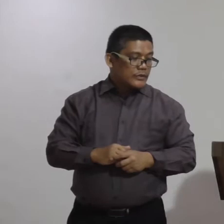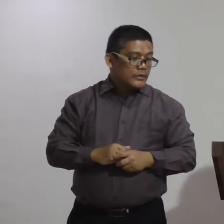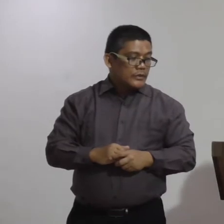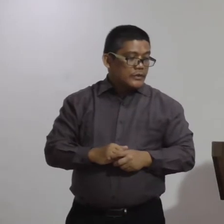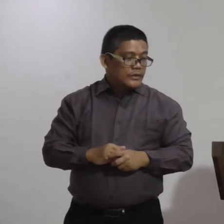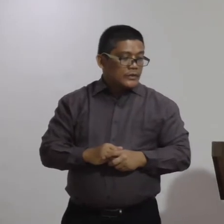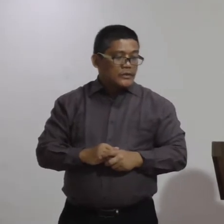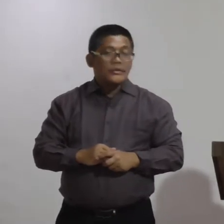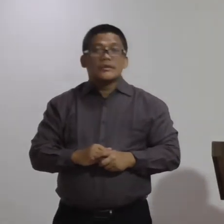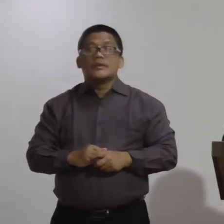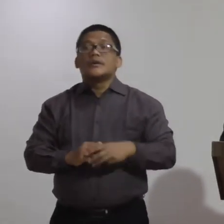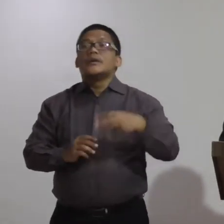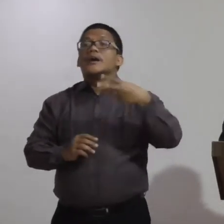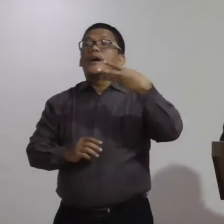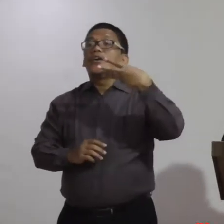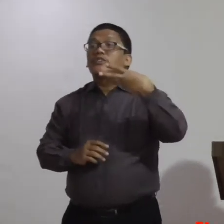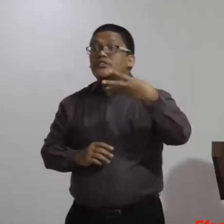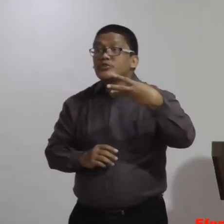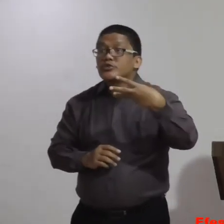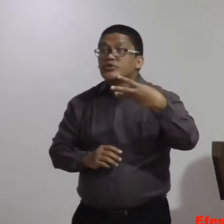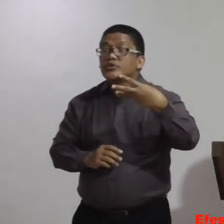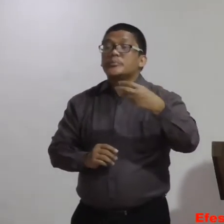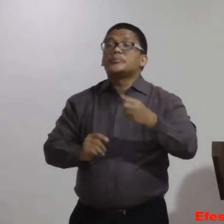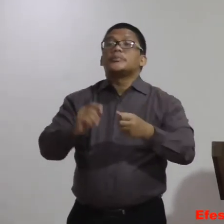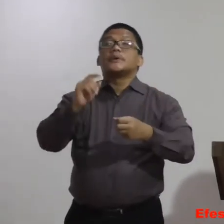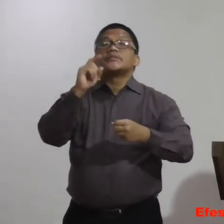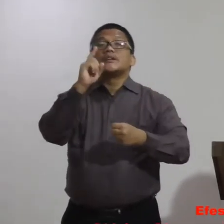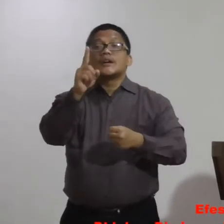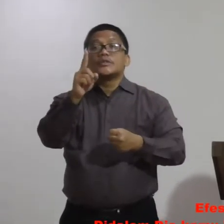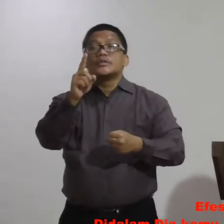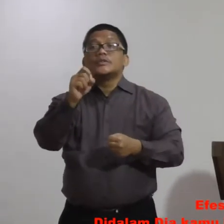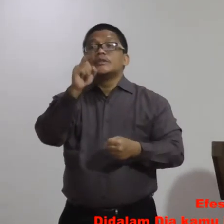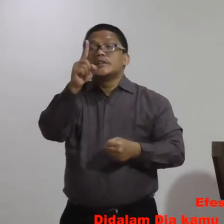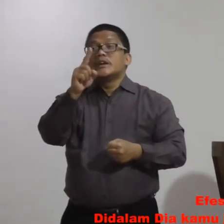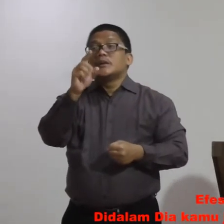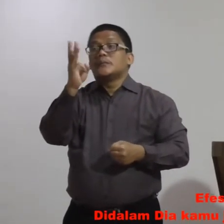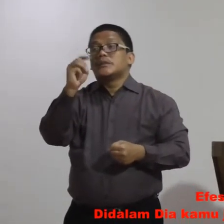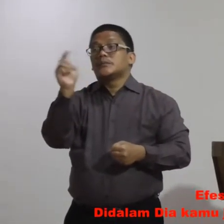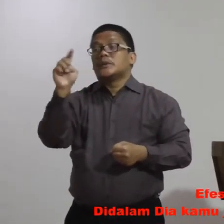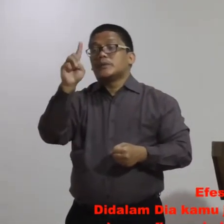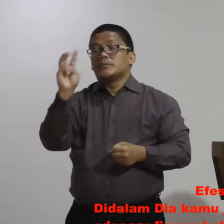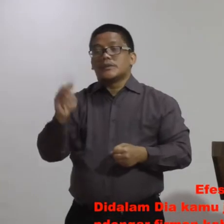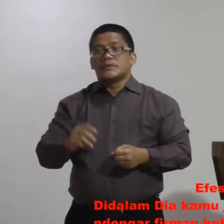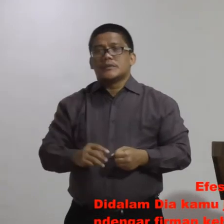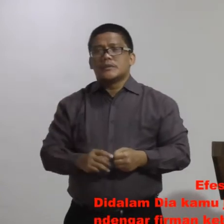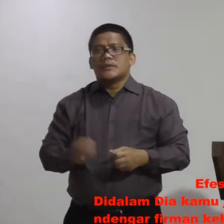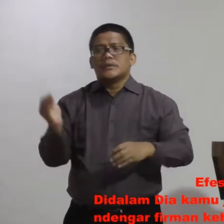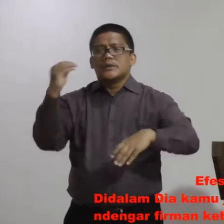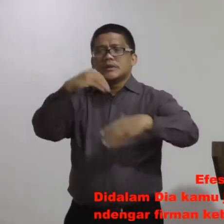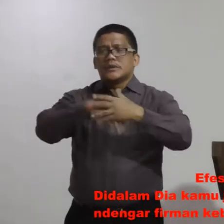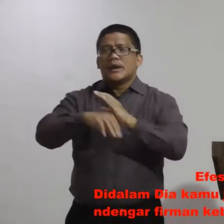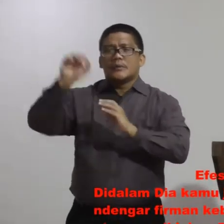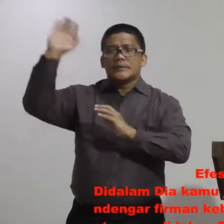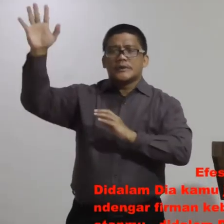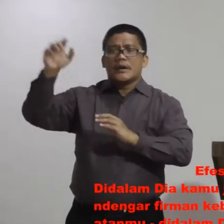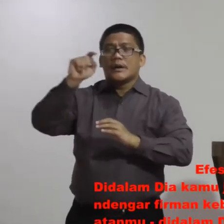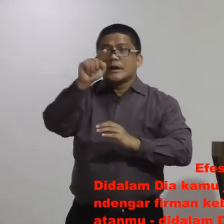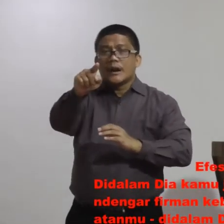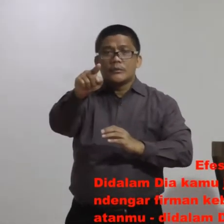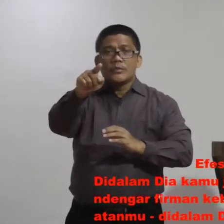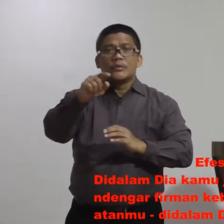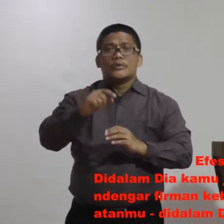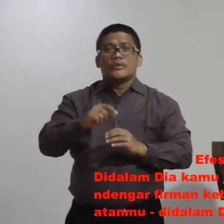Ya, Efesus pasal yang 1 ayat 13 sampai 14. Di dalam dia kamu